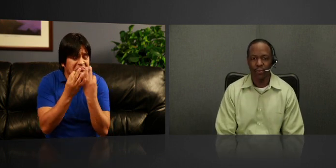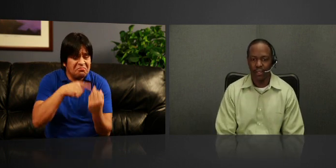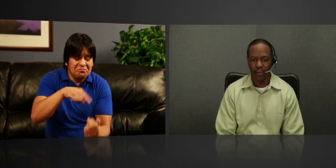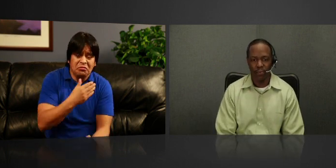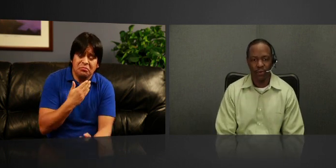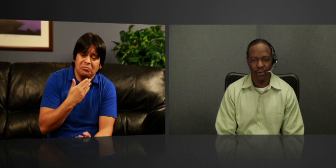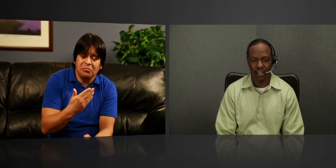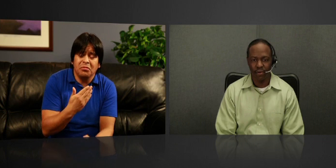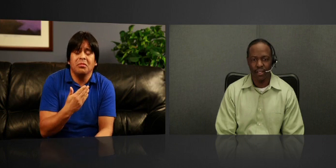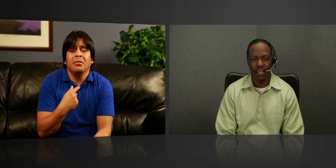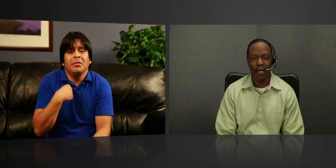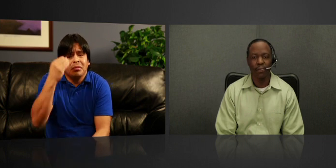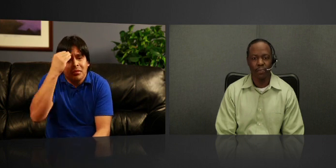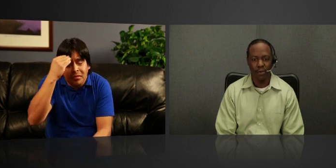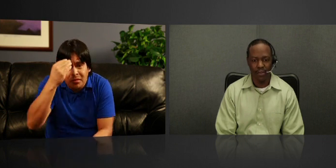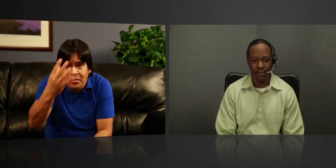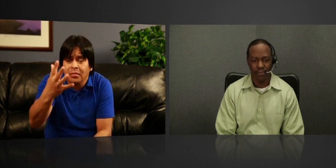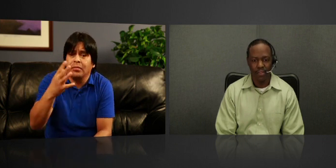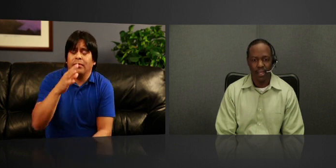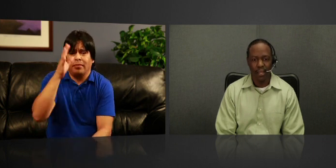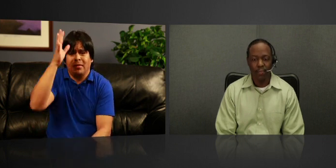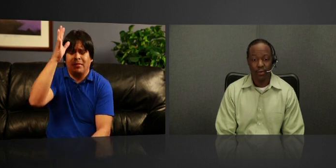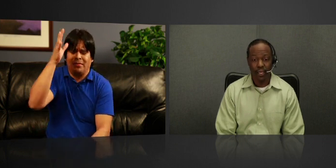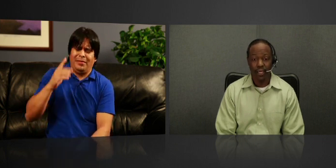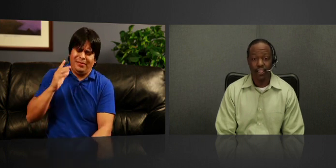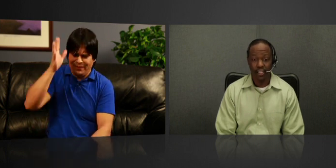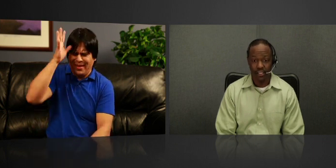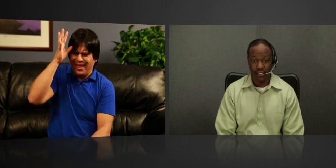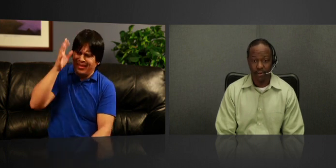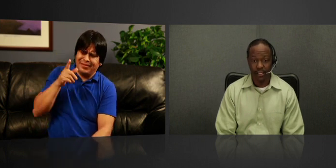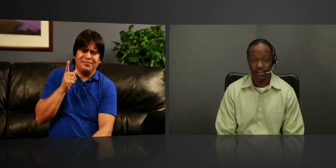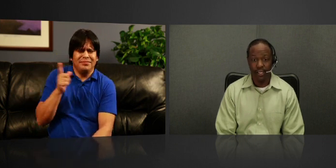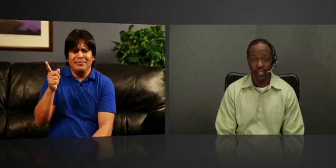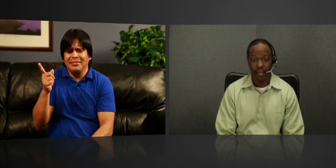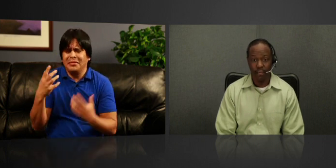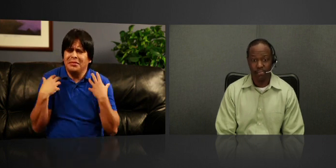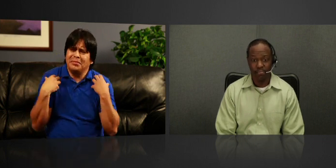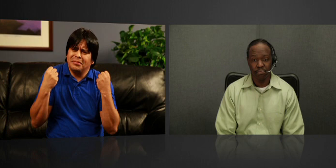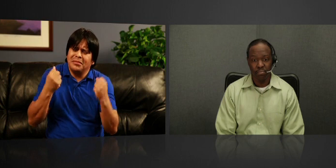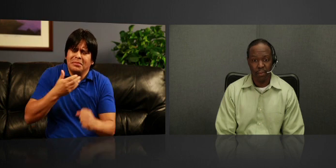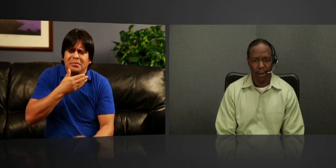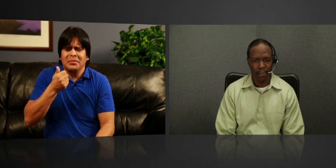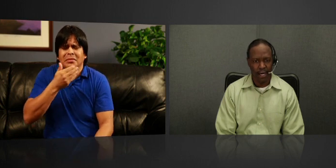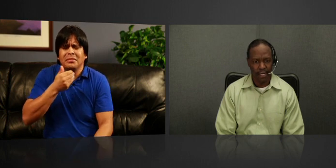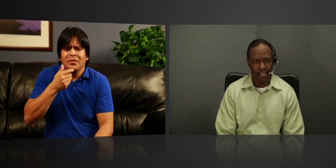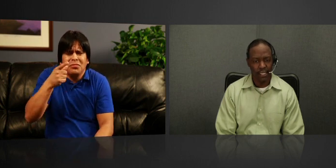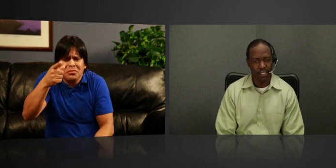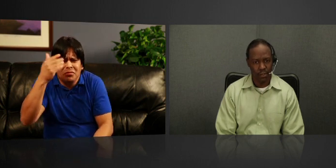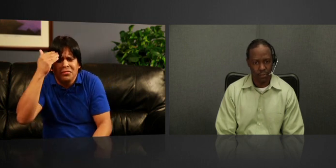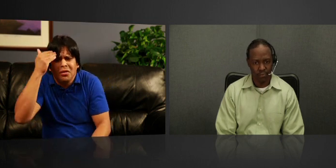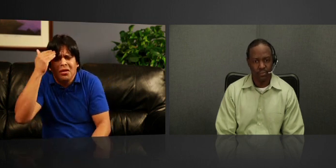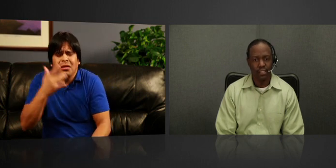todo el mundo bien muy bien la familia muy bien pero quería dejarte saber que mi papá